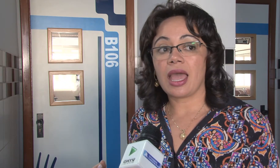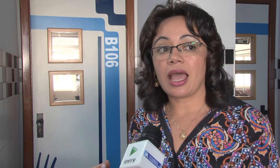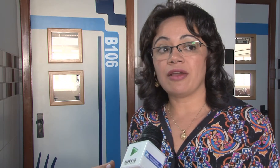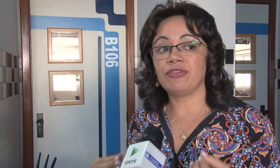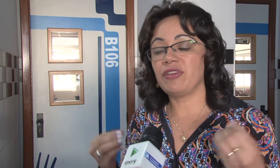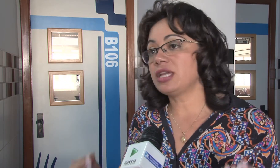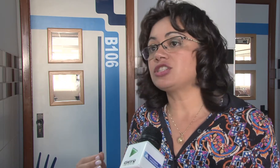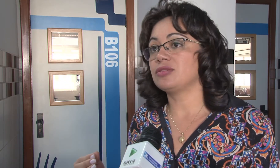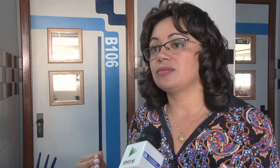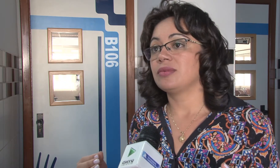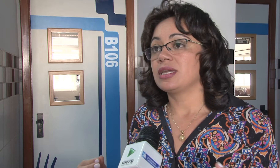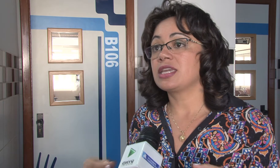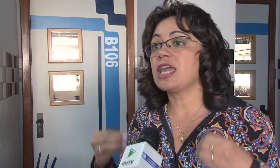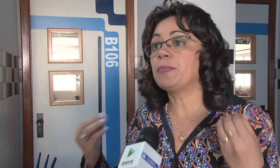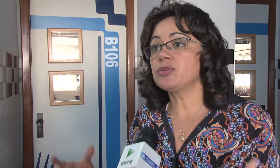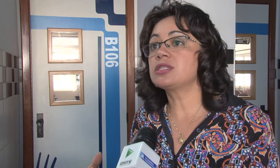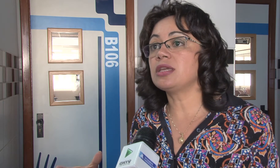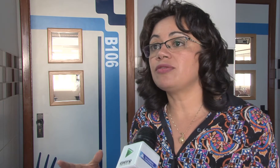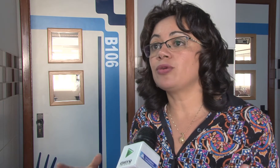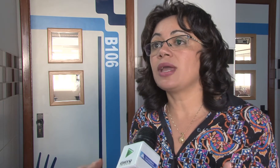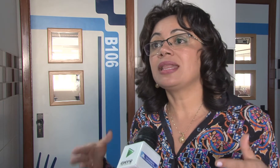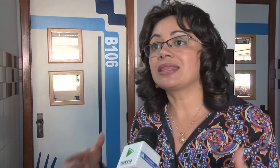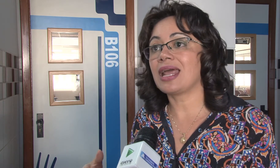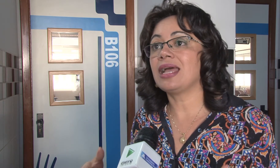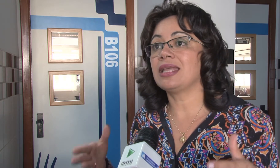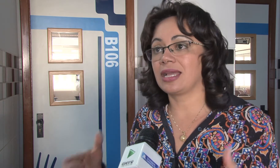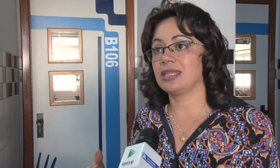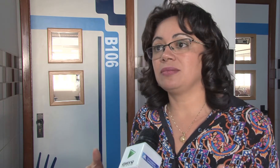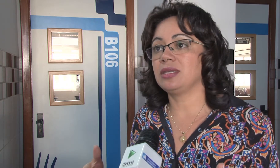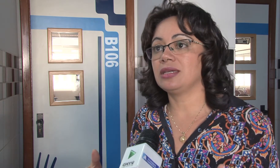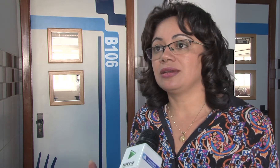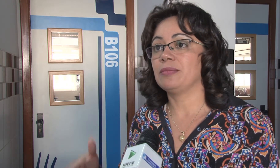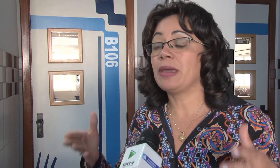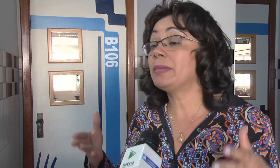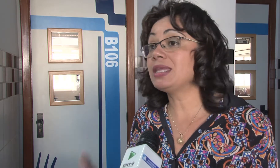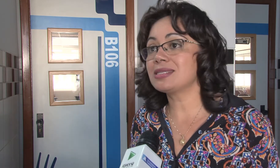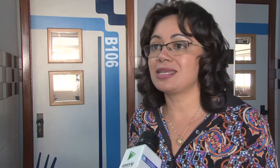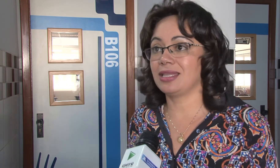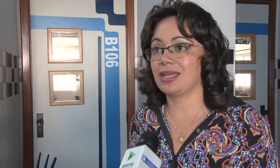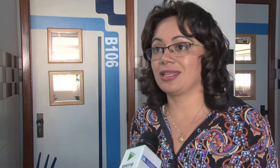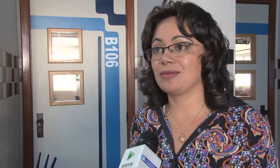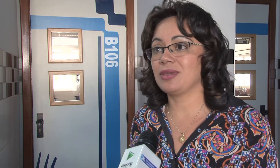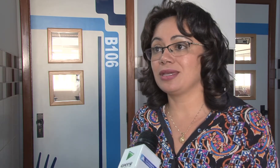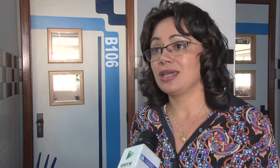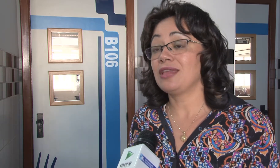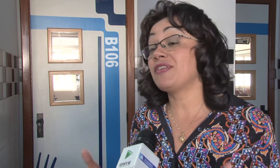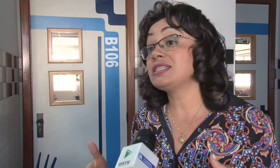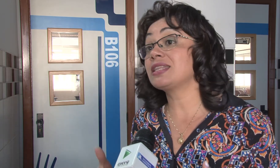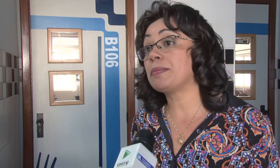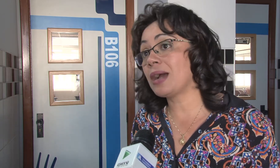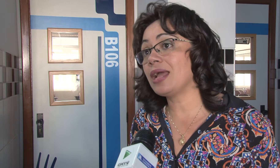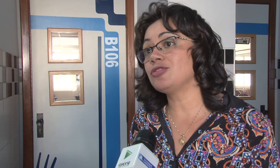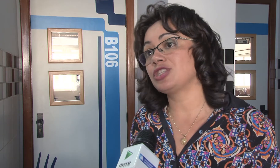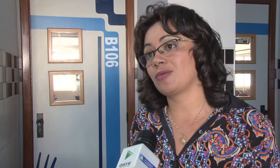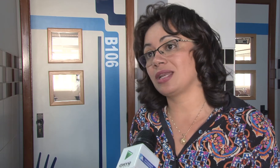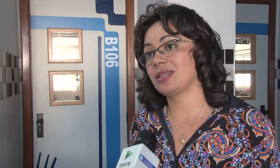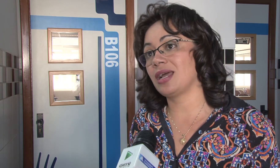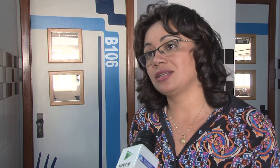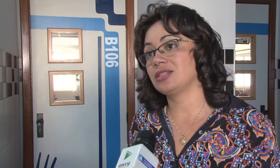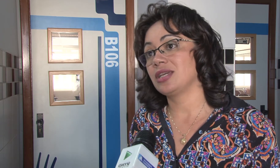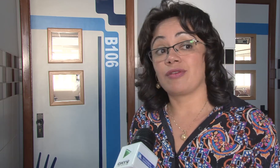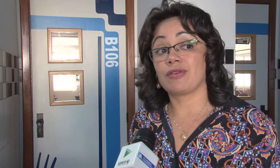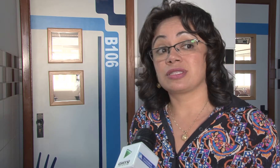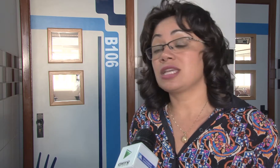Brasil Vejam que é possível entrar na academia permanecer na academia e fazer trabalhos de